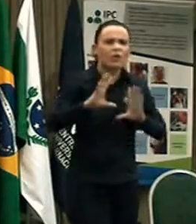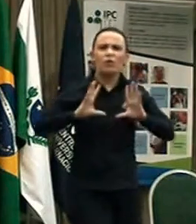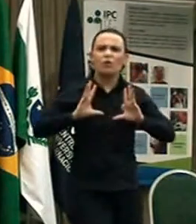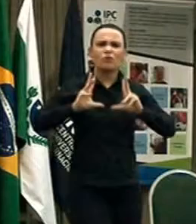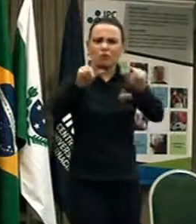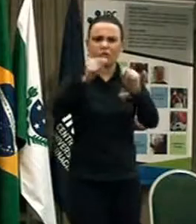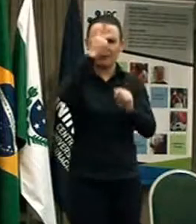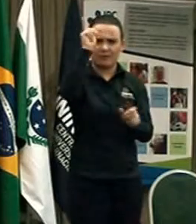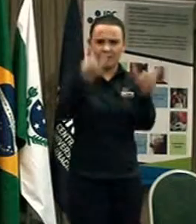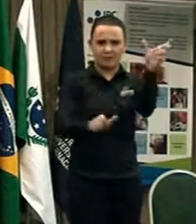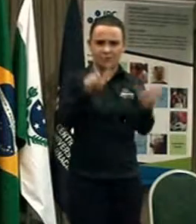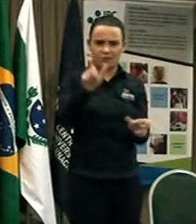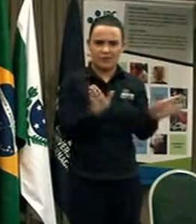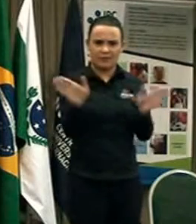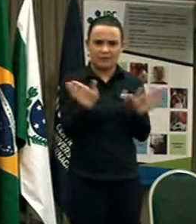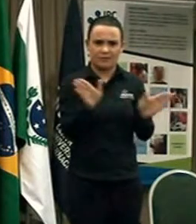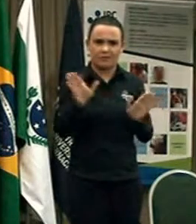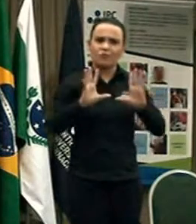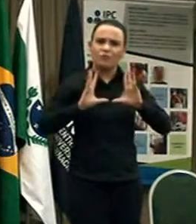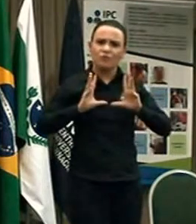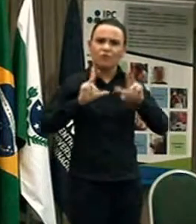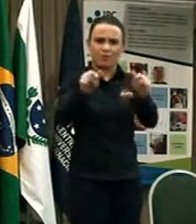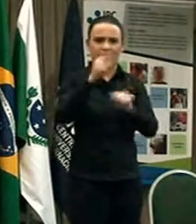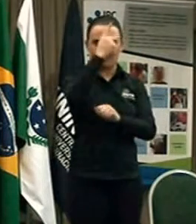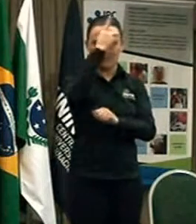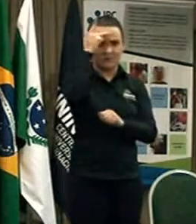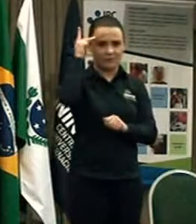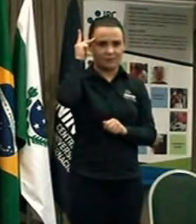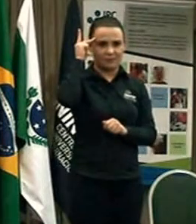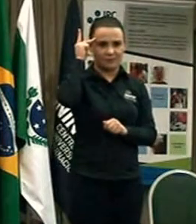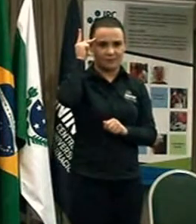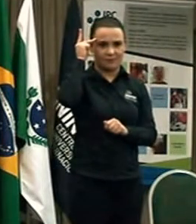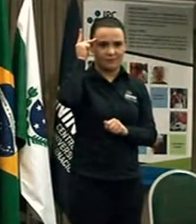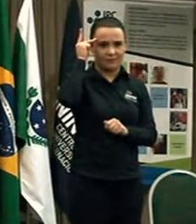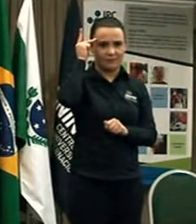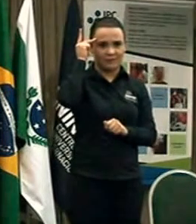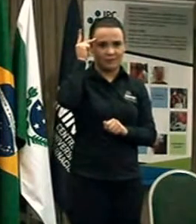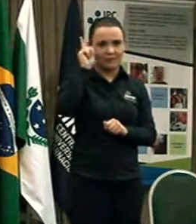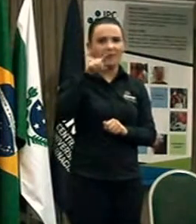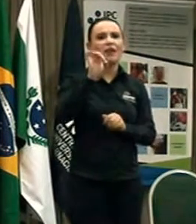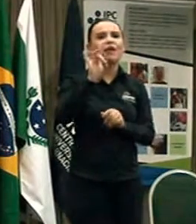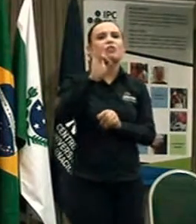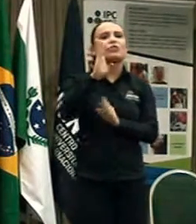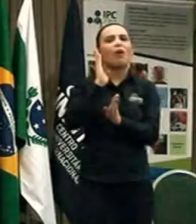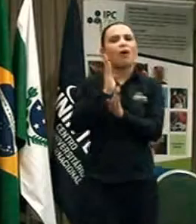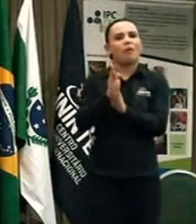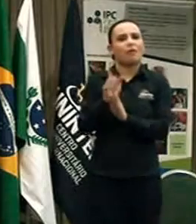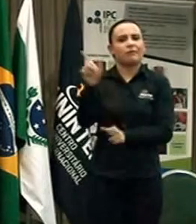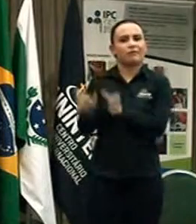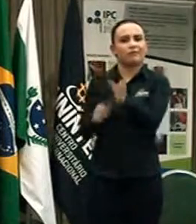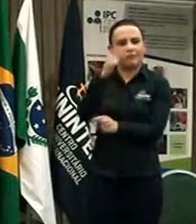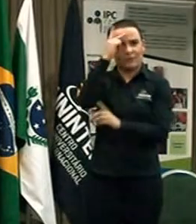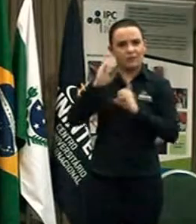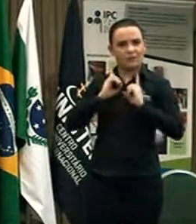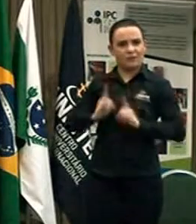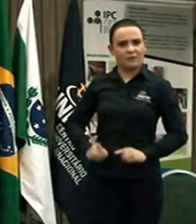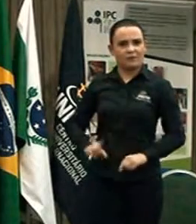As pessoas deveriam ser as verdadeiras prioridades. Próximo à minha casa,